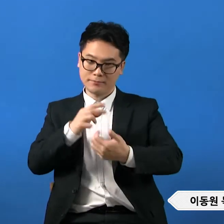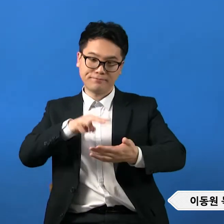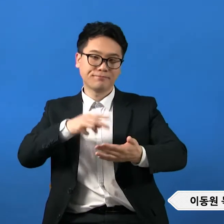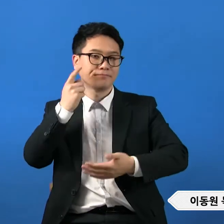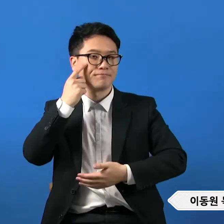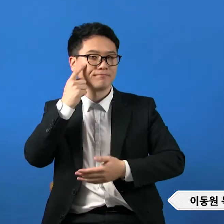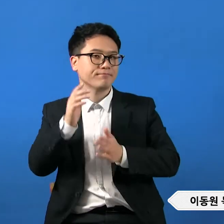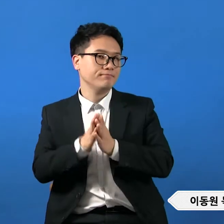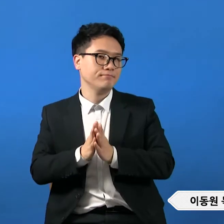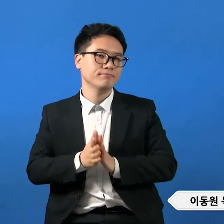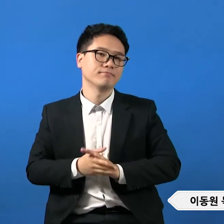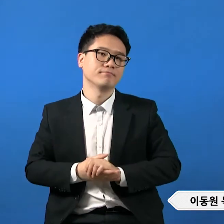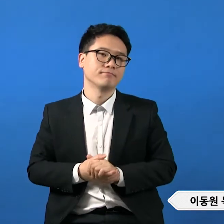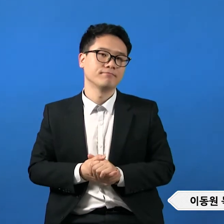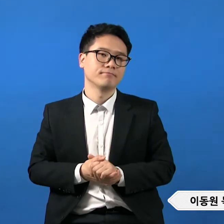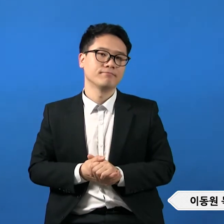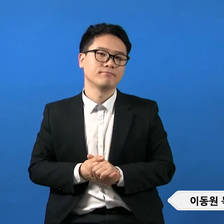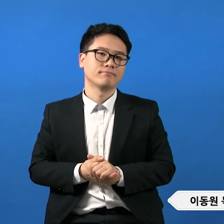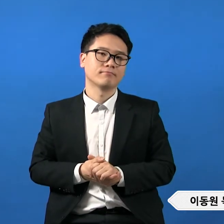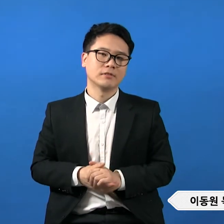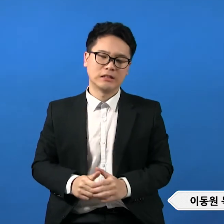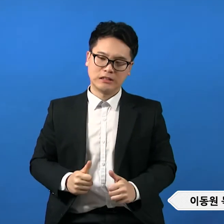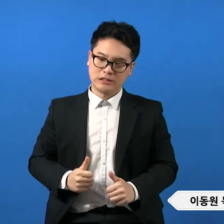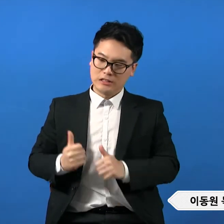읽어주세요. 그냥 진노 중에라도